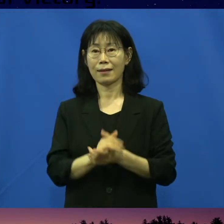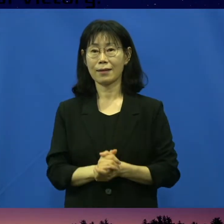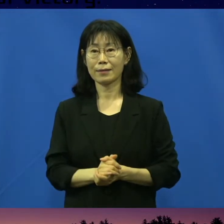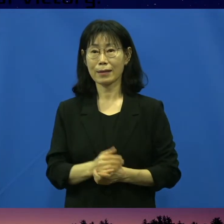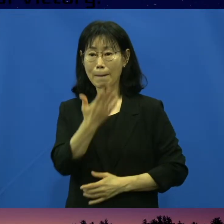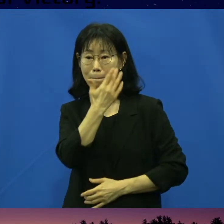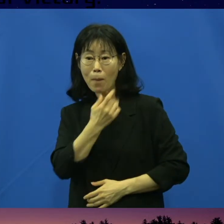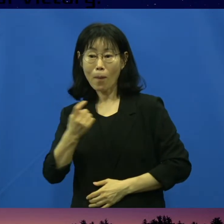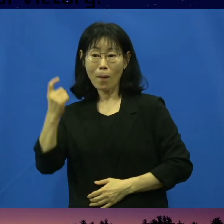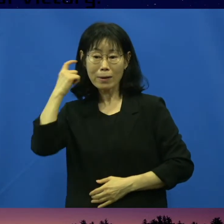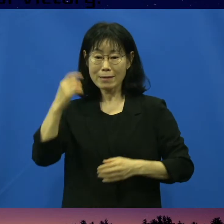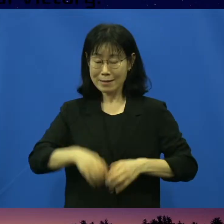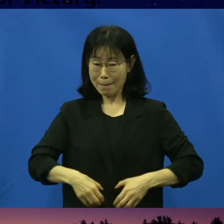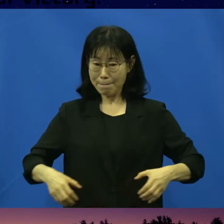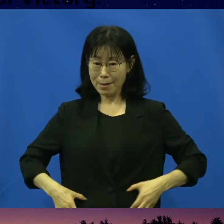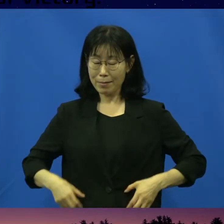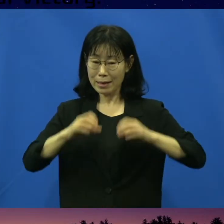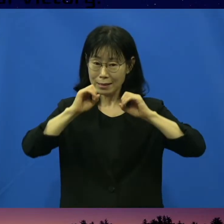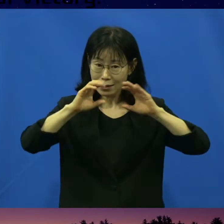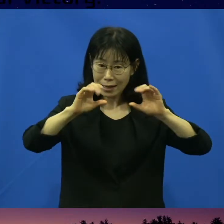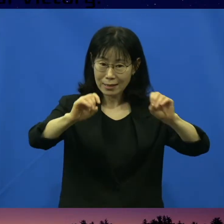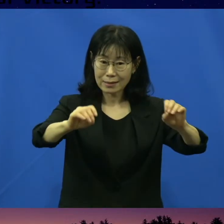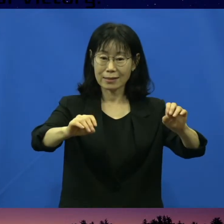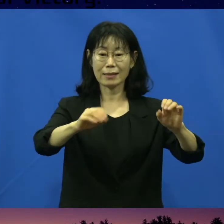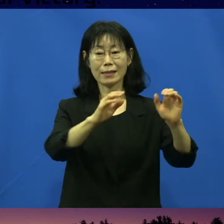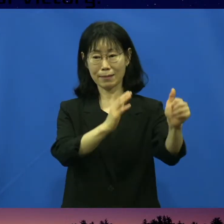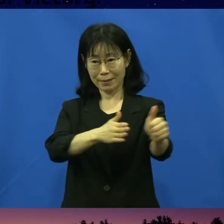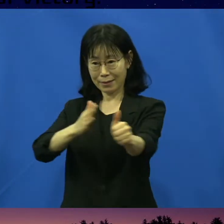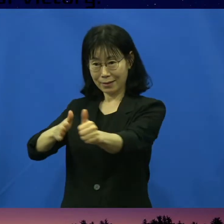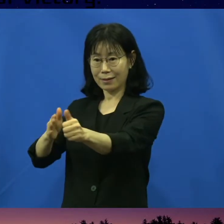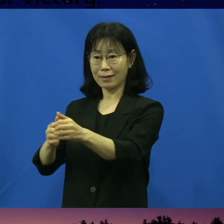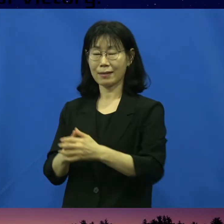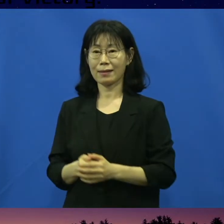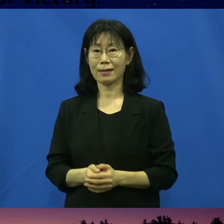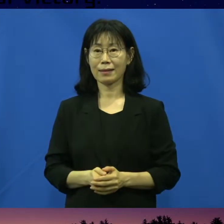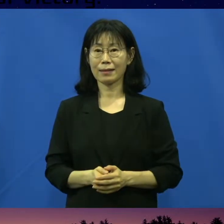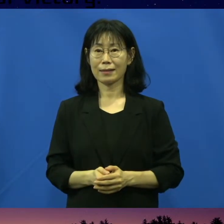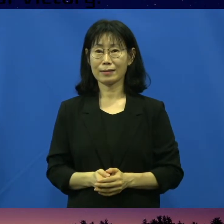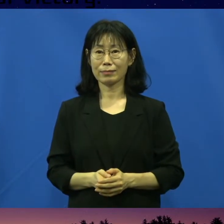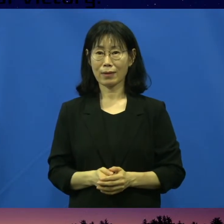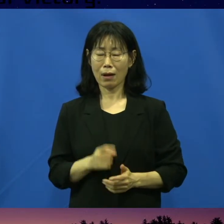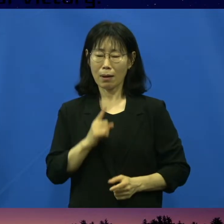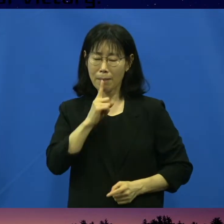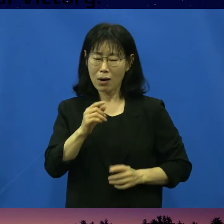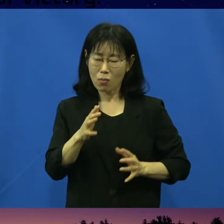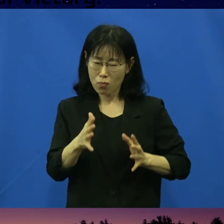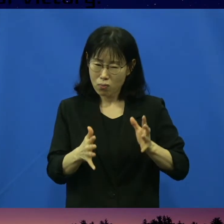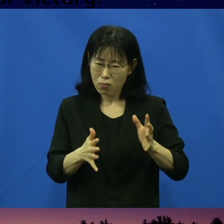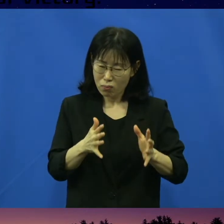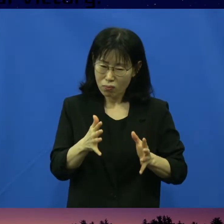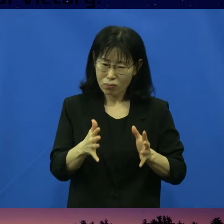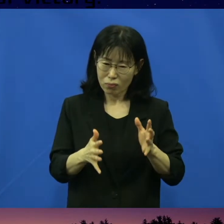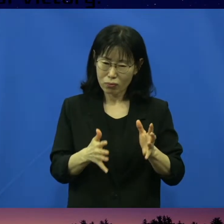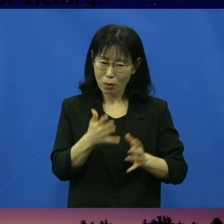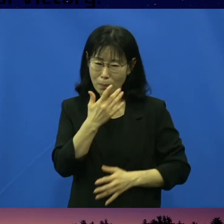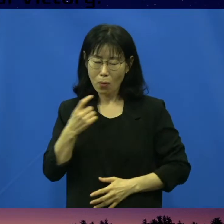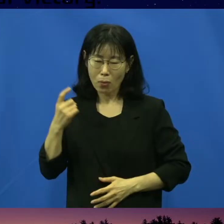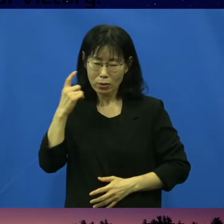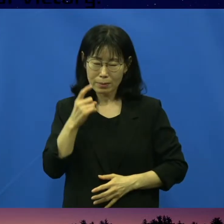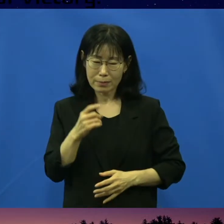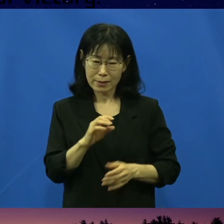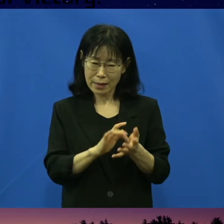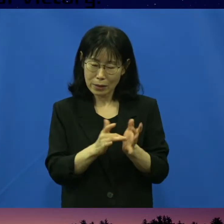할렐루야. 복음을 담백하게 전하는 여러분들 되시길 바랍니다. 말도 잘 못하면서 막 더덕거리고 말 많이 하려고 하지